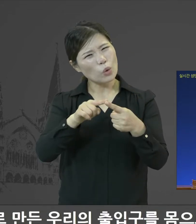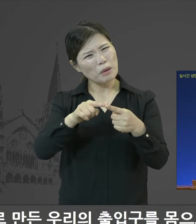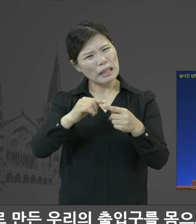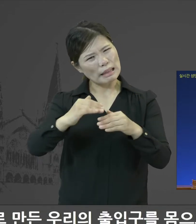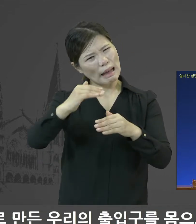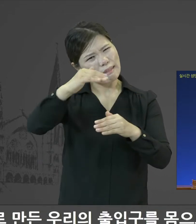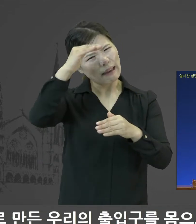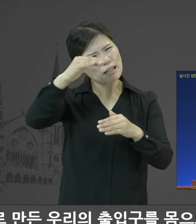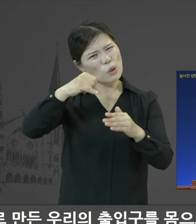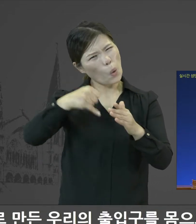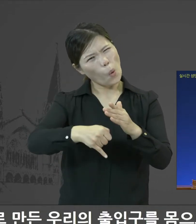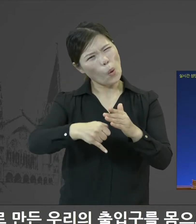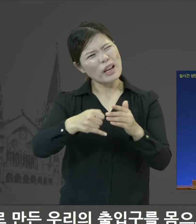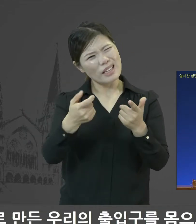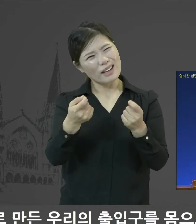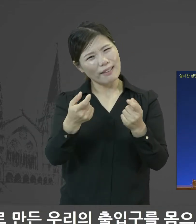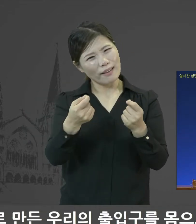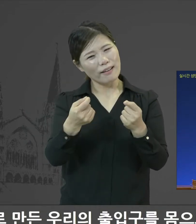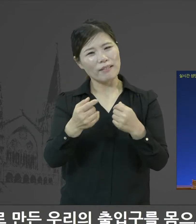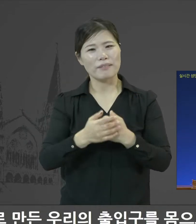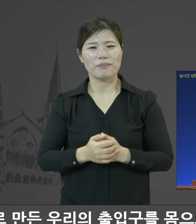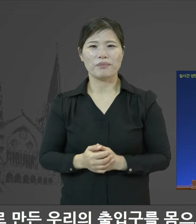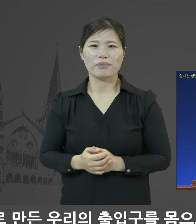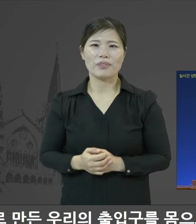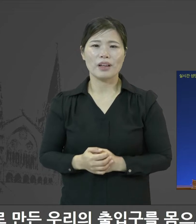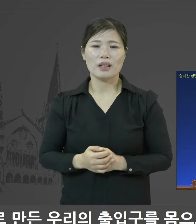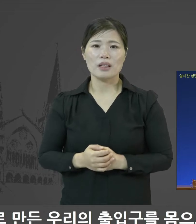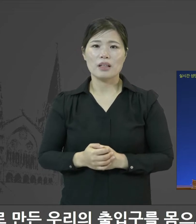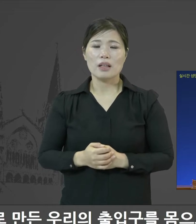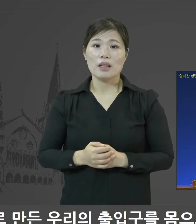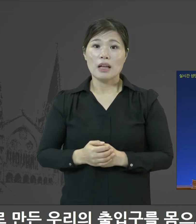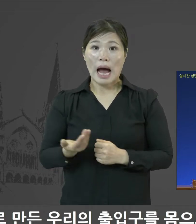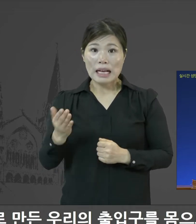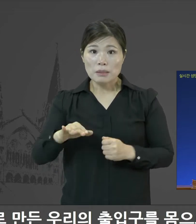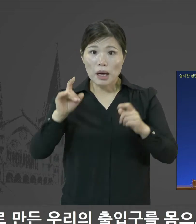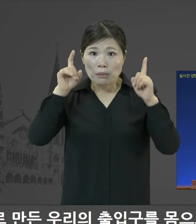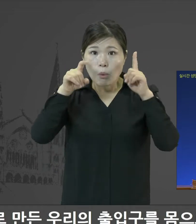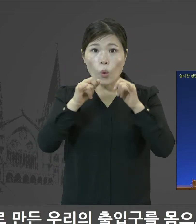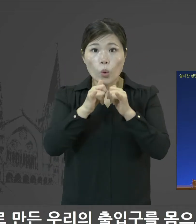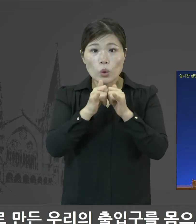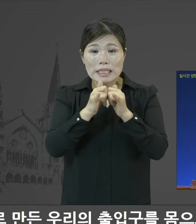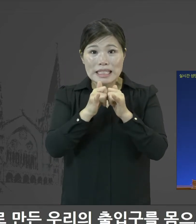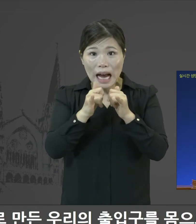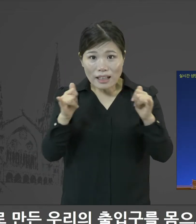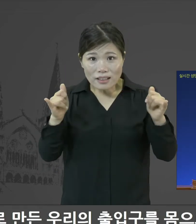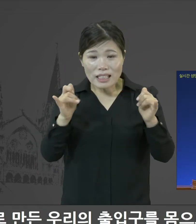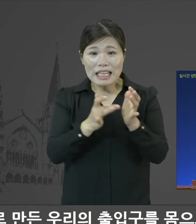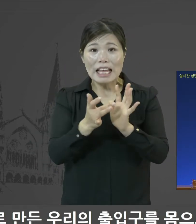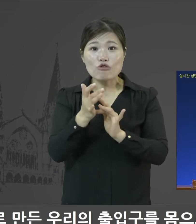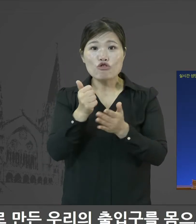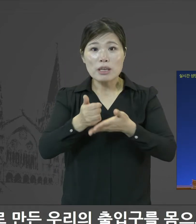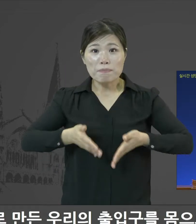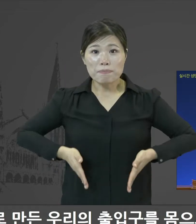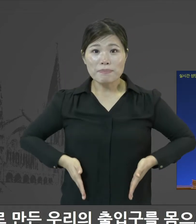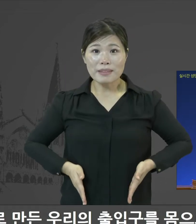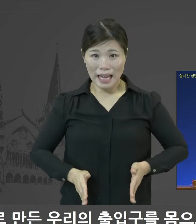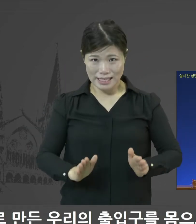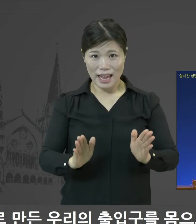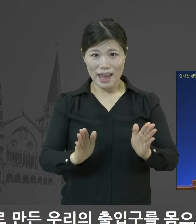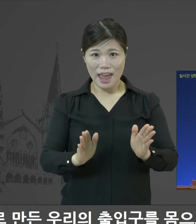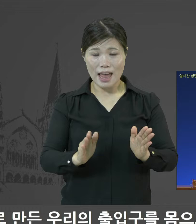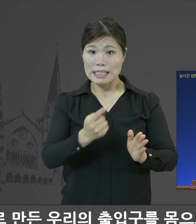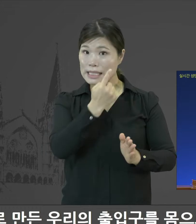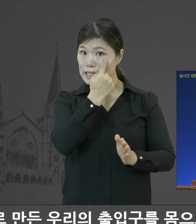얘기죠. 근데 이 목자들이 예수님 탄생의 증인이 되는 겁니다. 신기하죠.